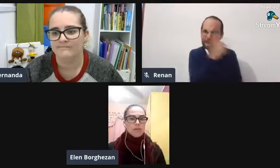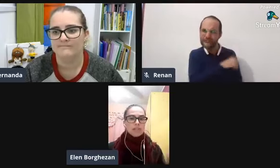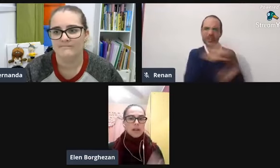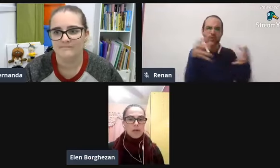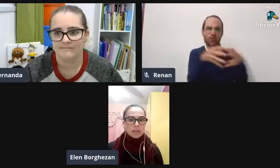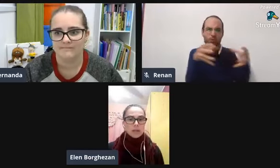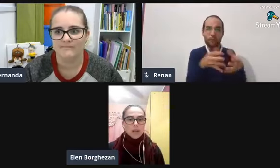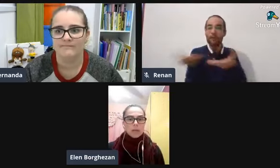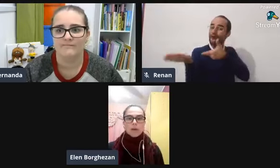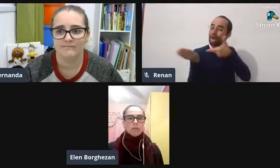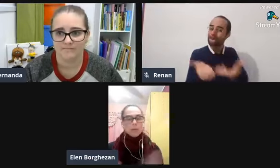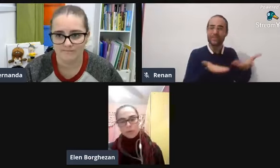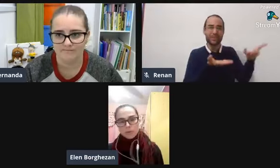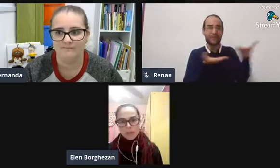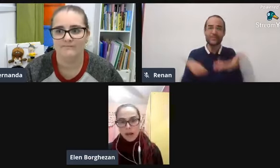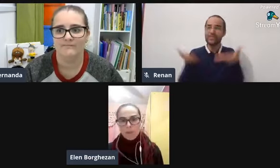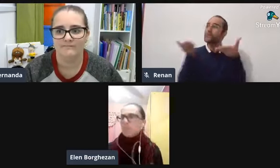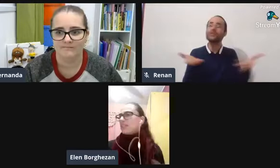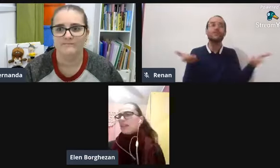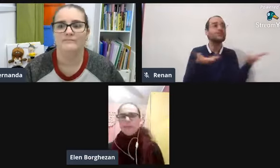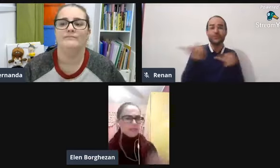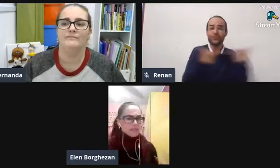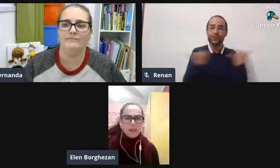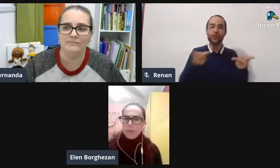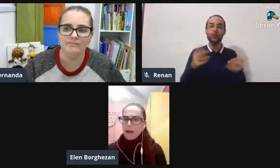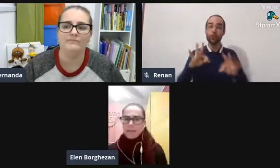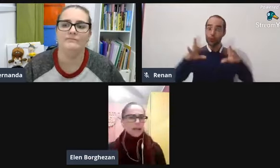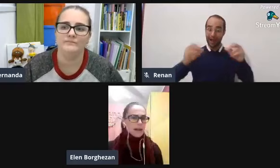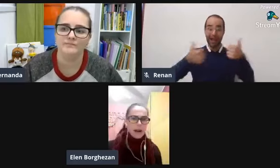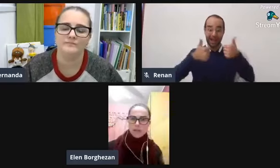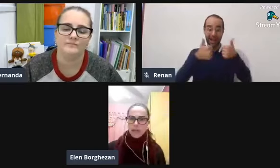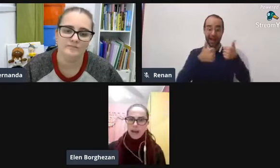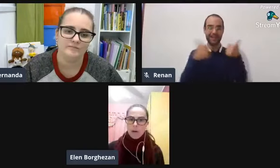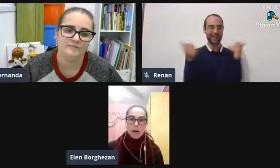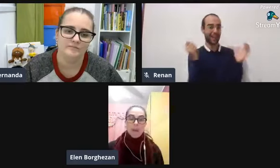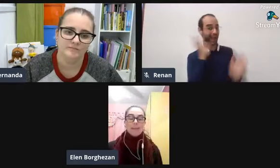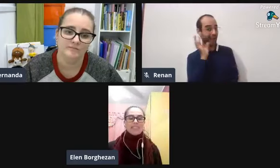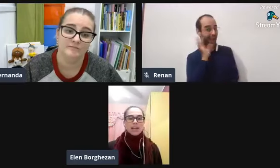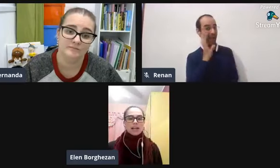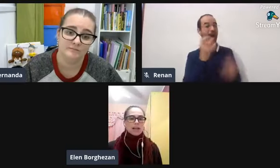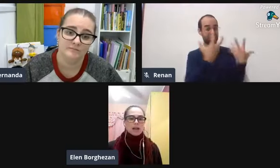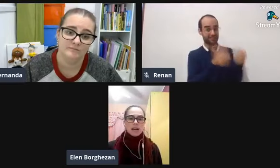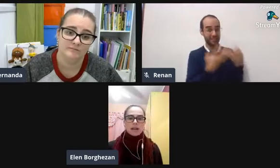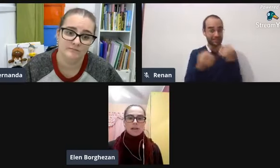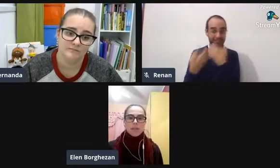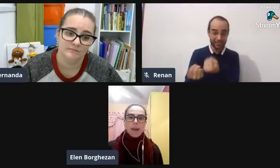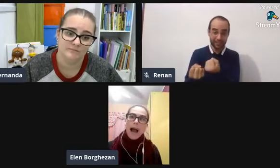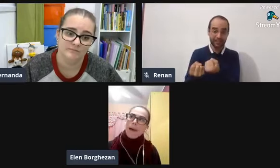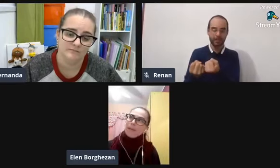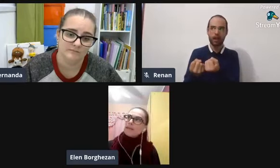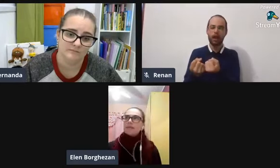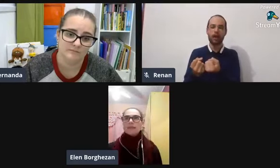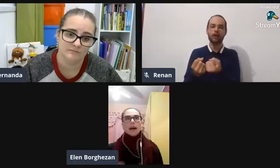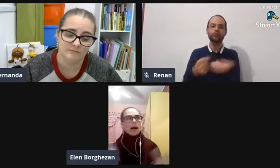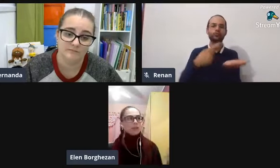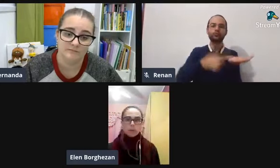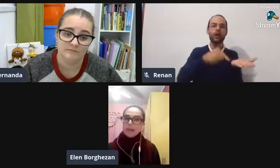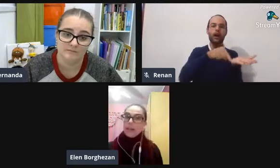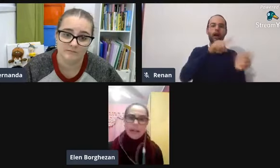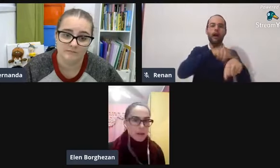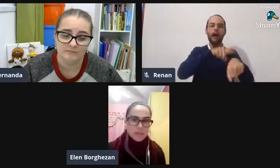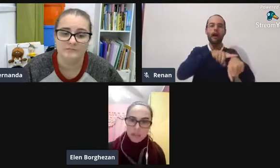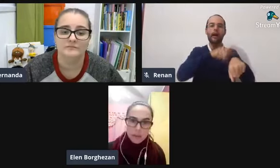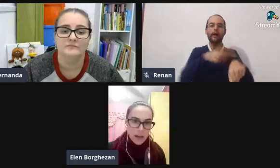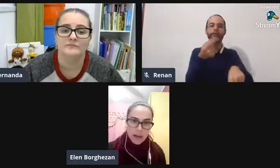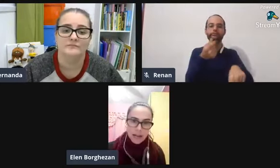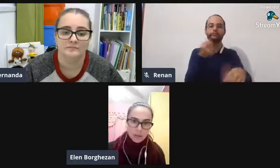um, tu convida outro, todo mundo diz, não, vamos fazer, isso é legal, mas chega na hora, mas é tanto, e